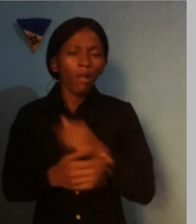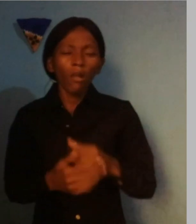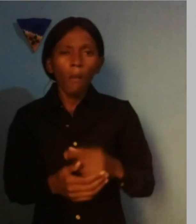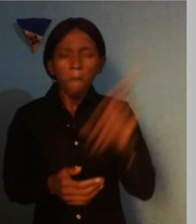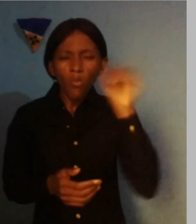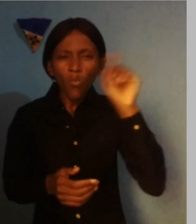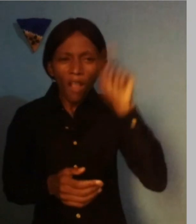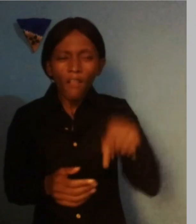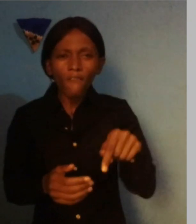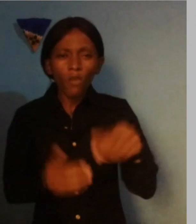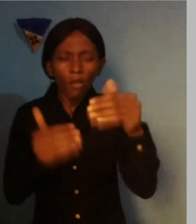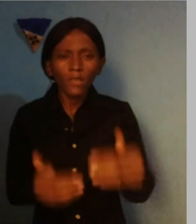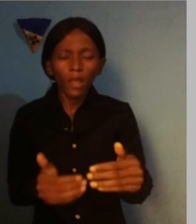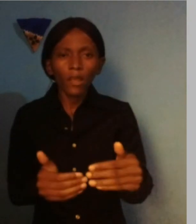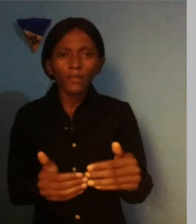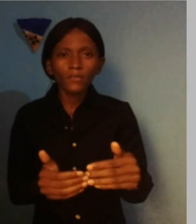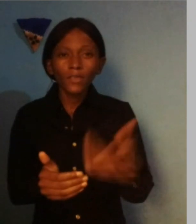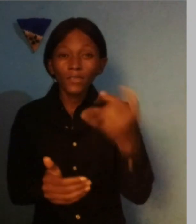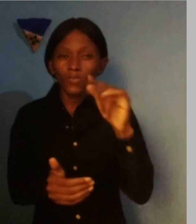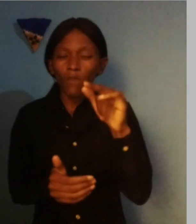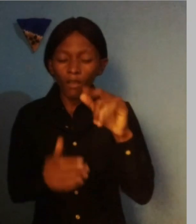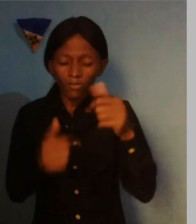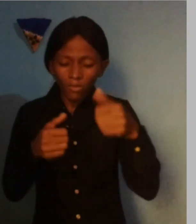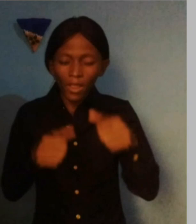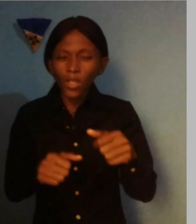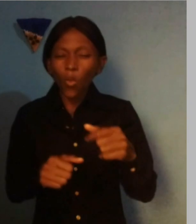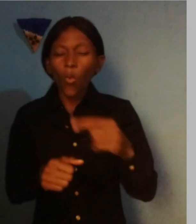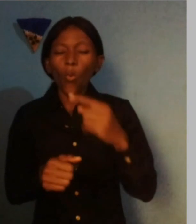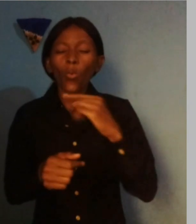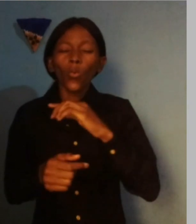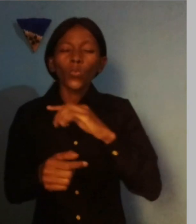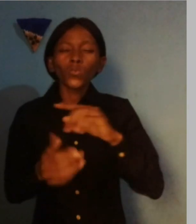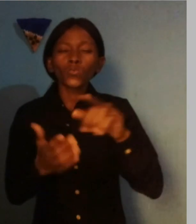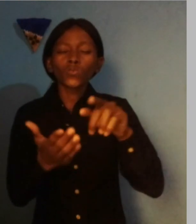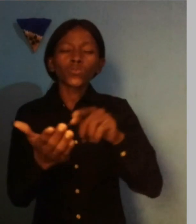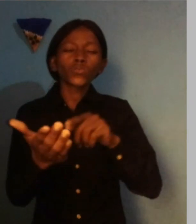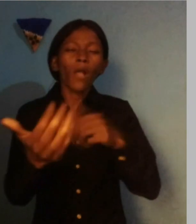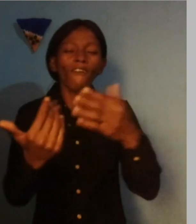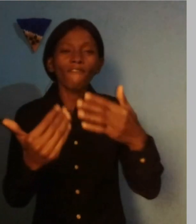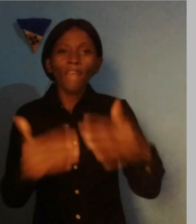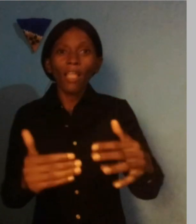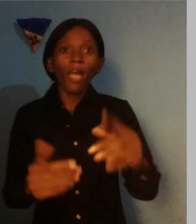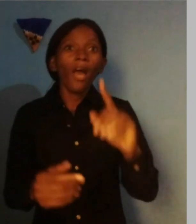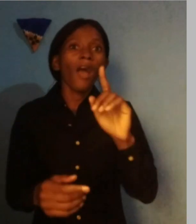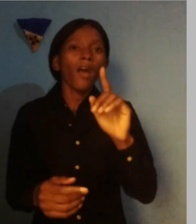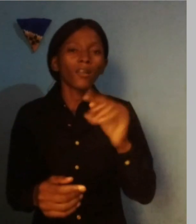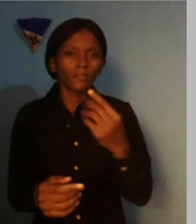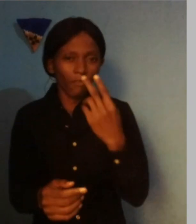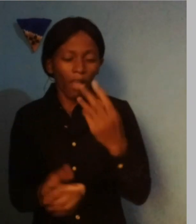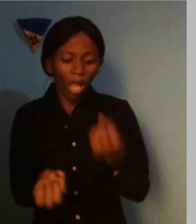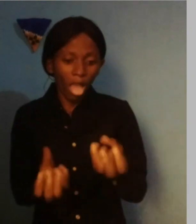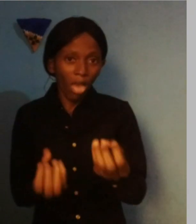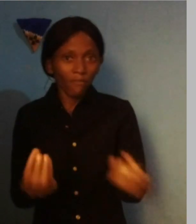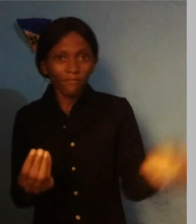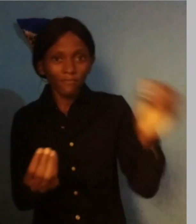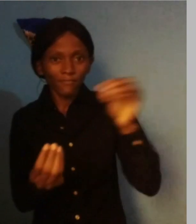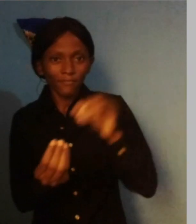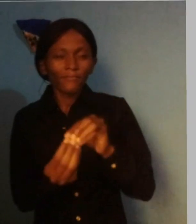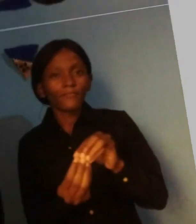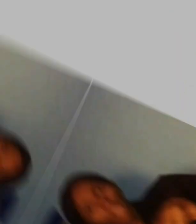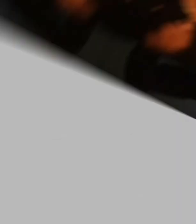es assidu et que tu attends jusqu'à la fin, tu auras aussi droit à un